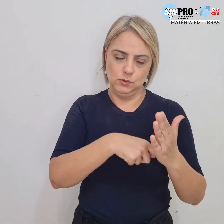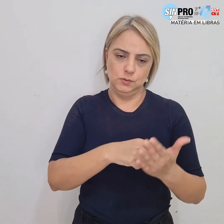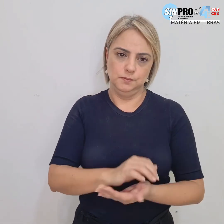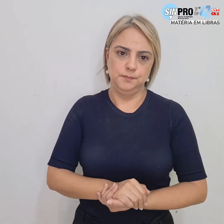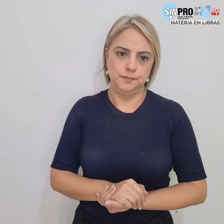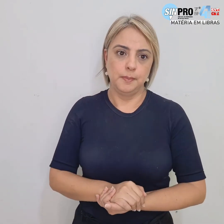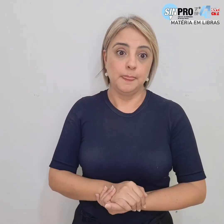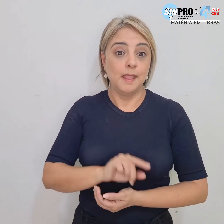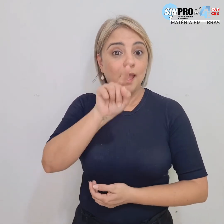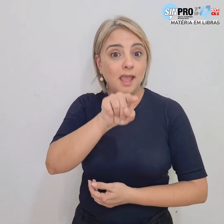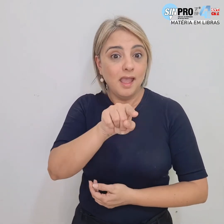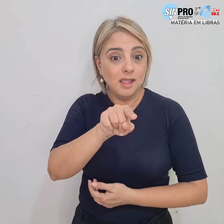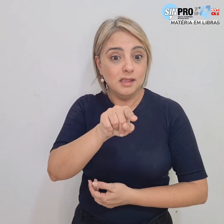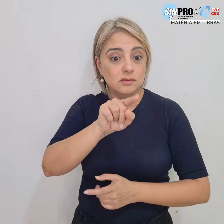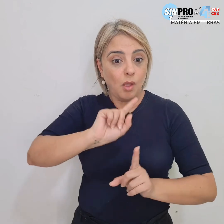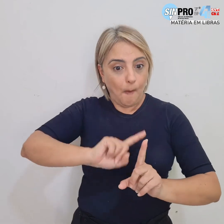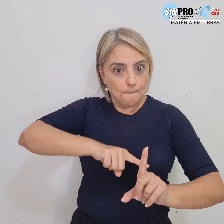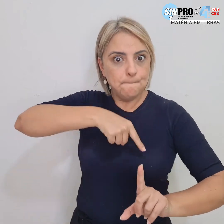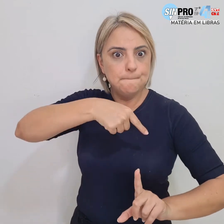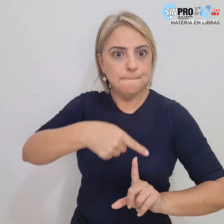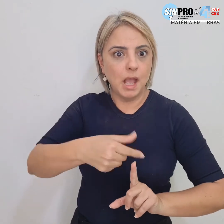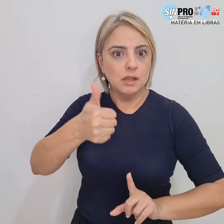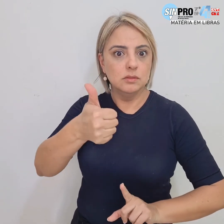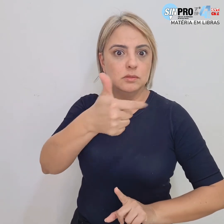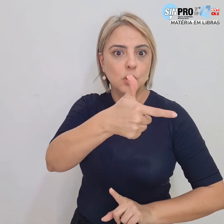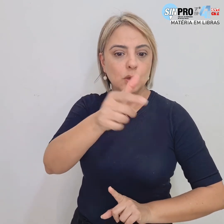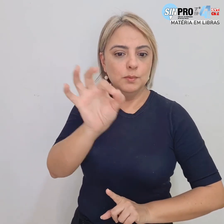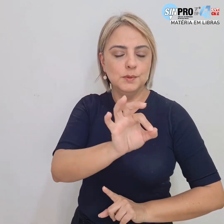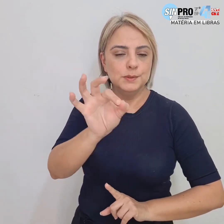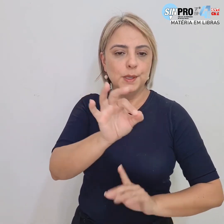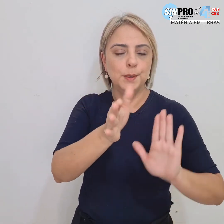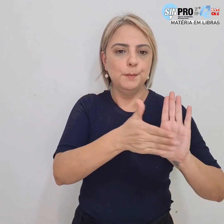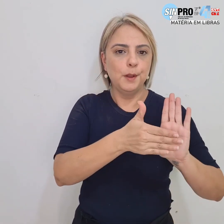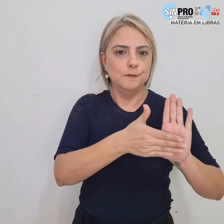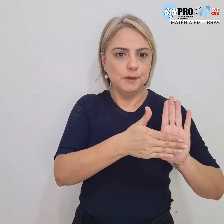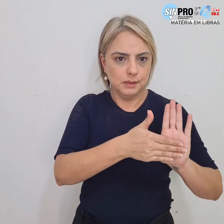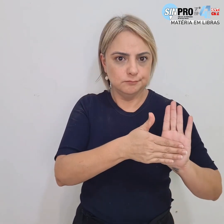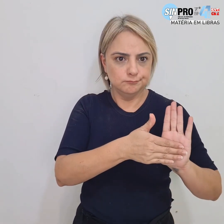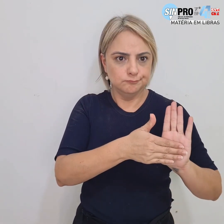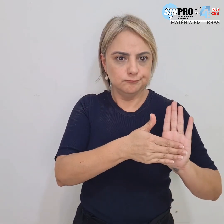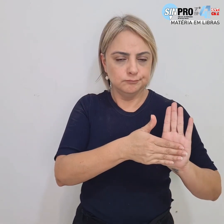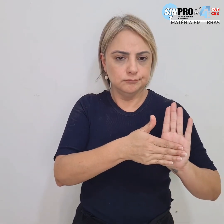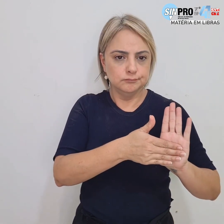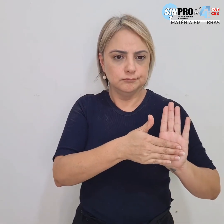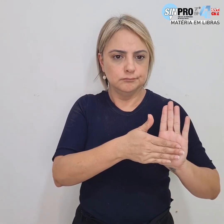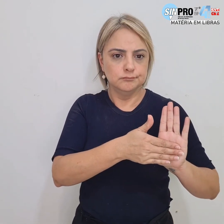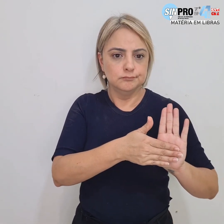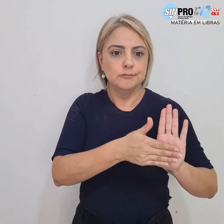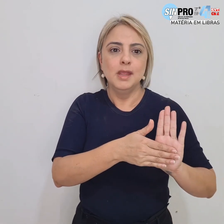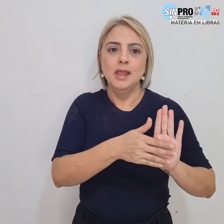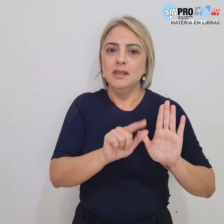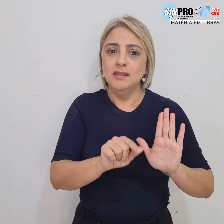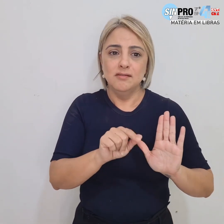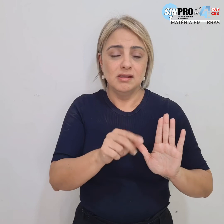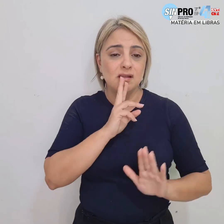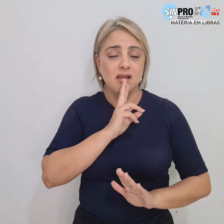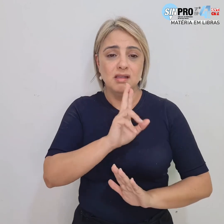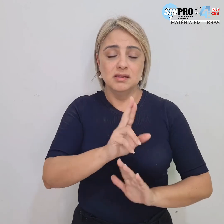É exatamente o pulo para 12% previsto no projeto, que resultará em aumento